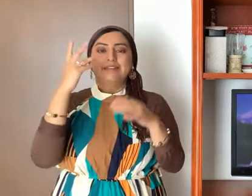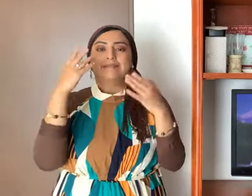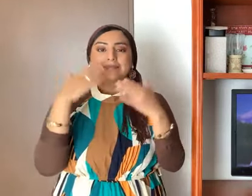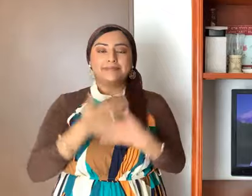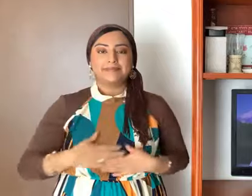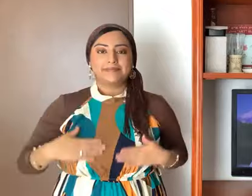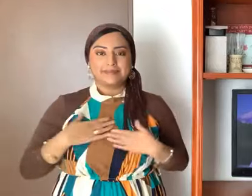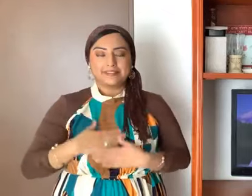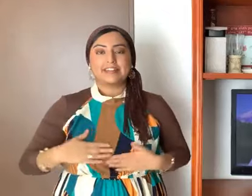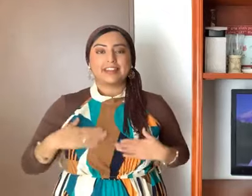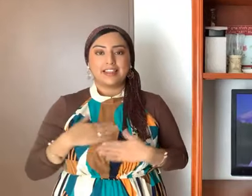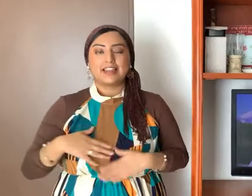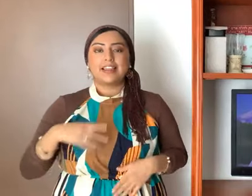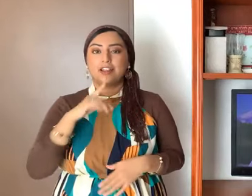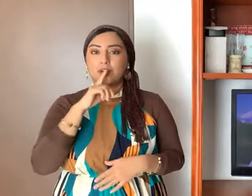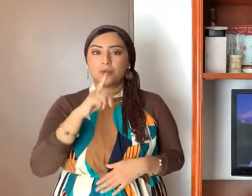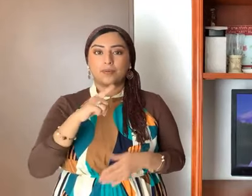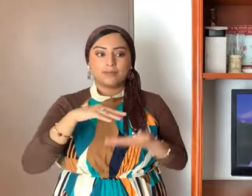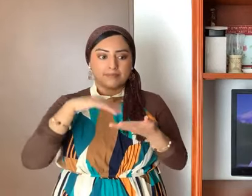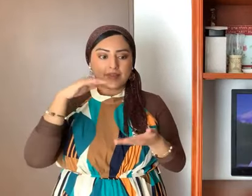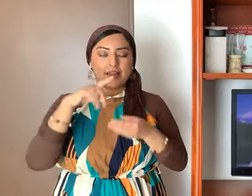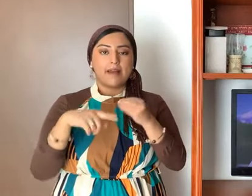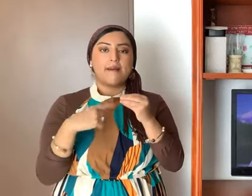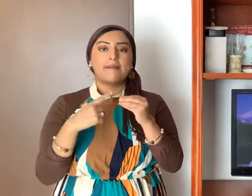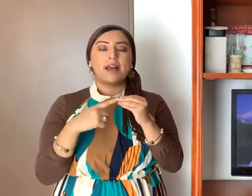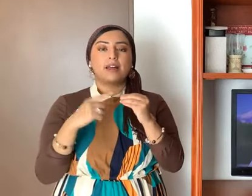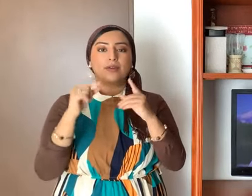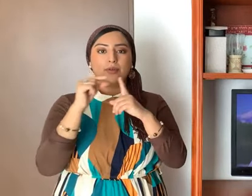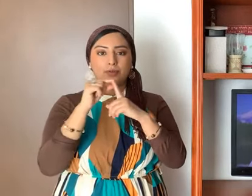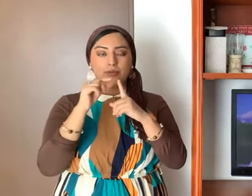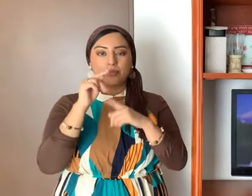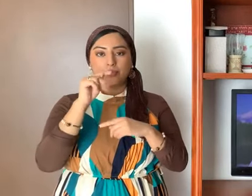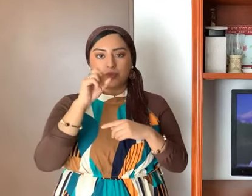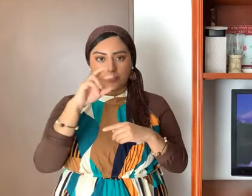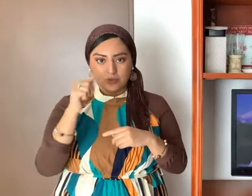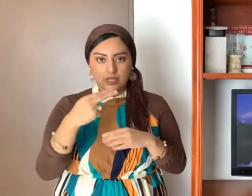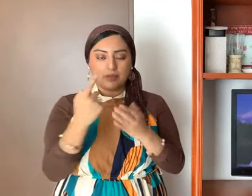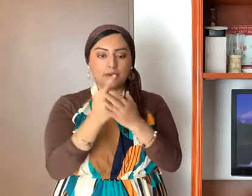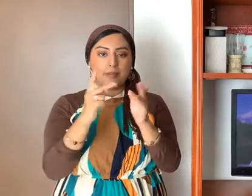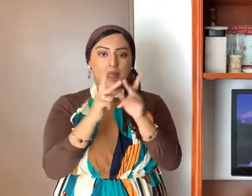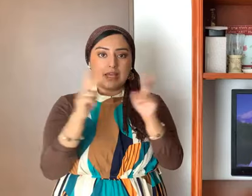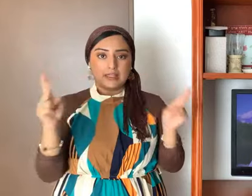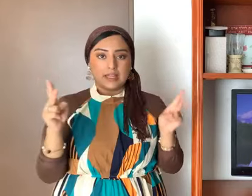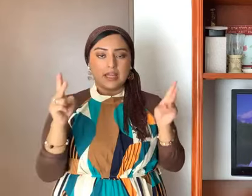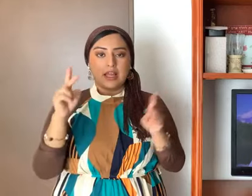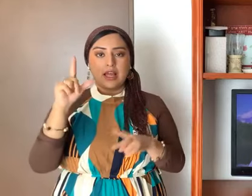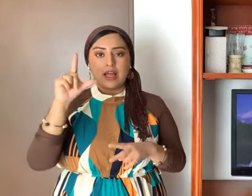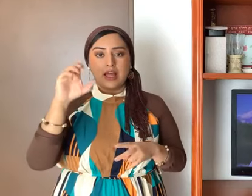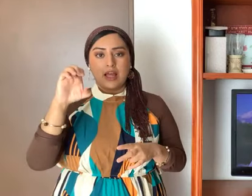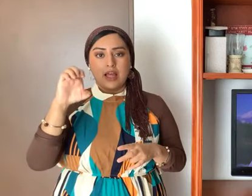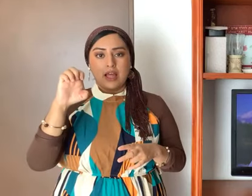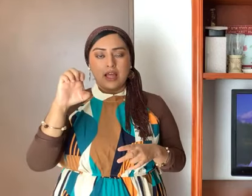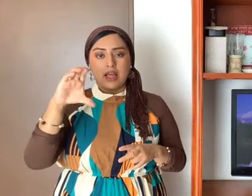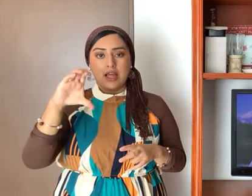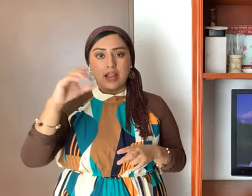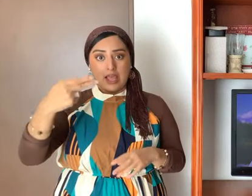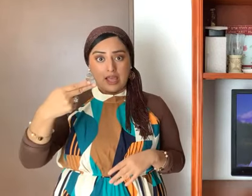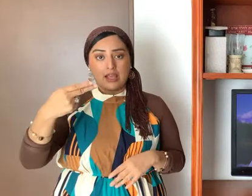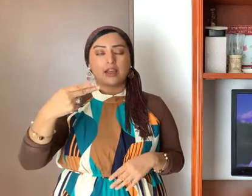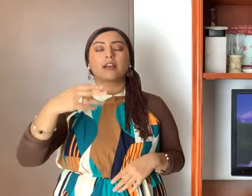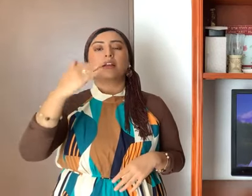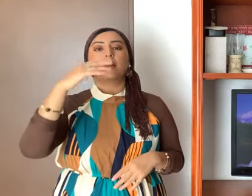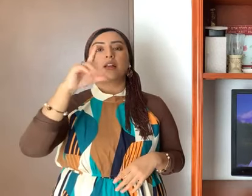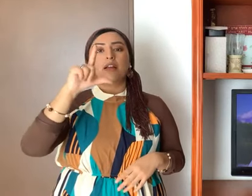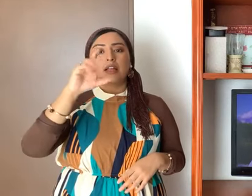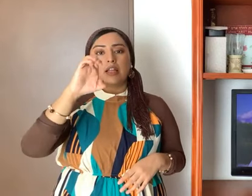delicia estudiar la Torah. En la parashá Lech Lecha, vete por ti mismo o